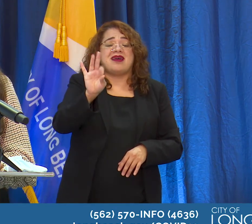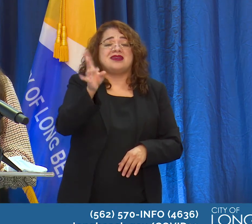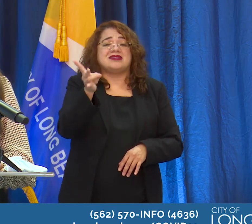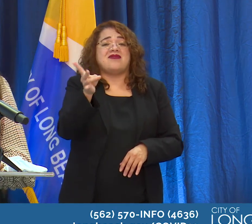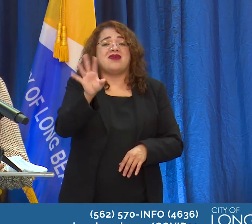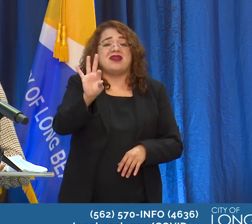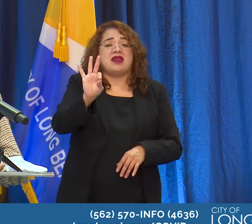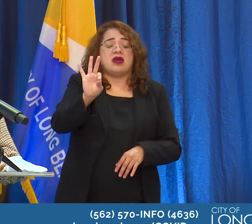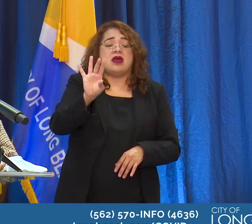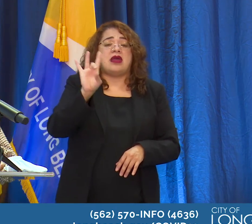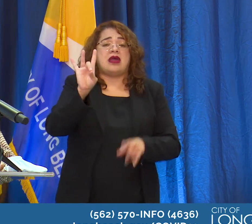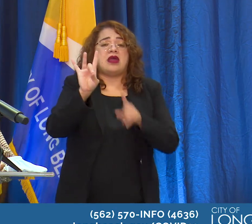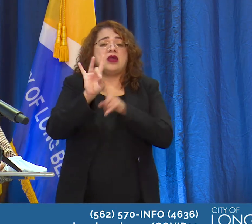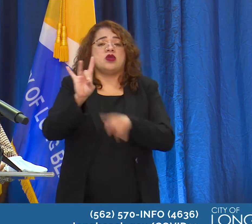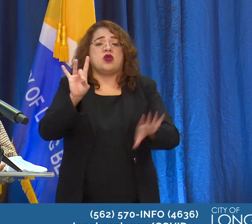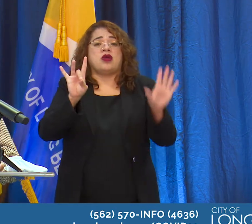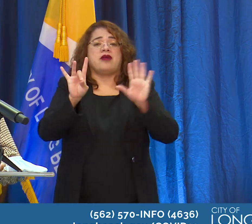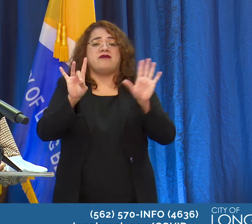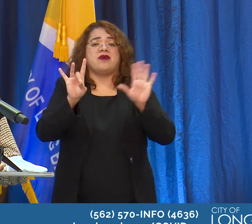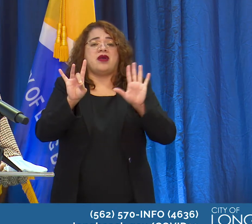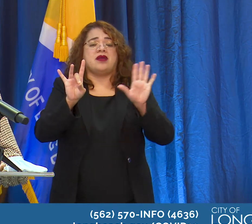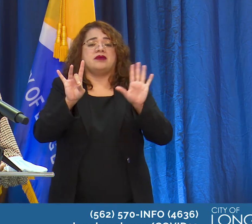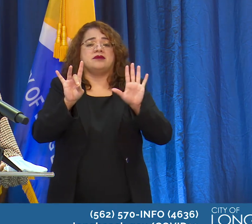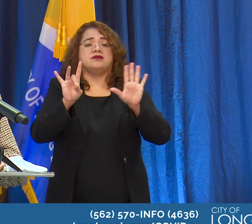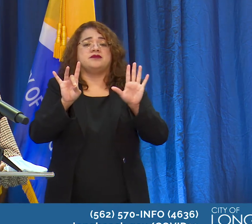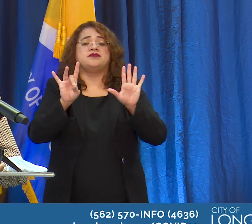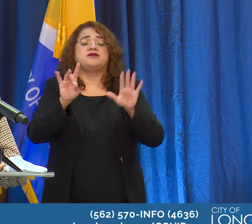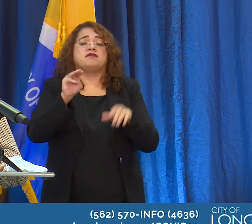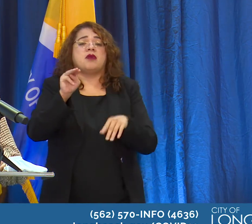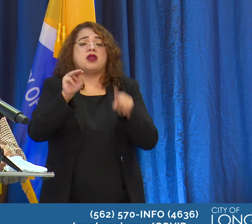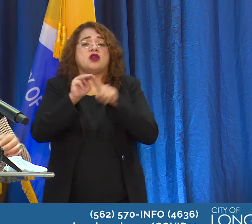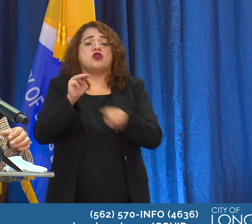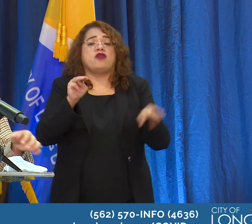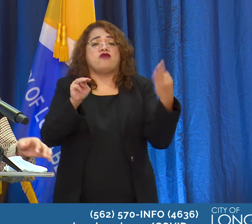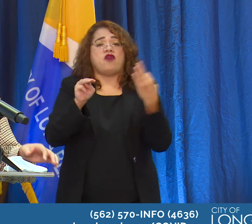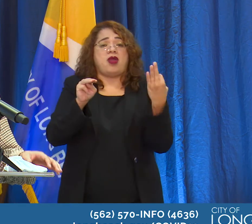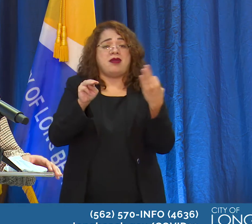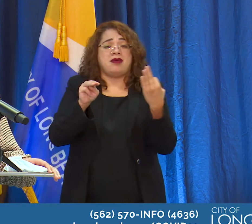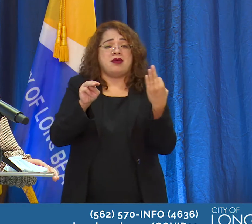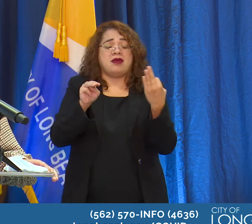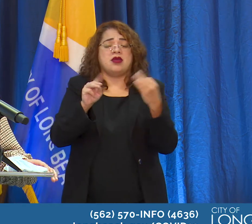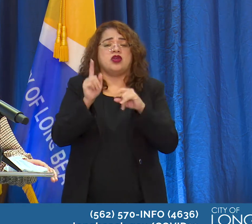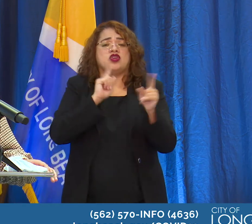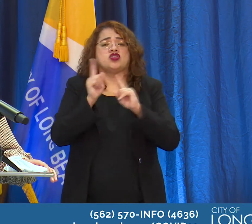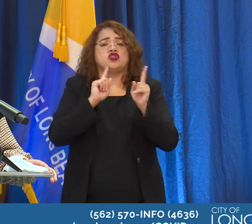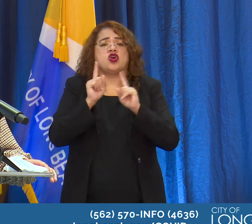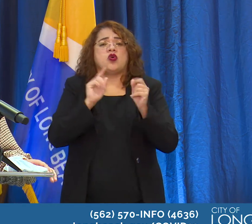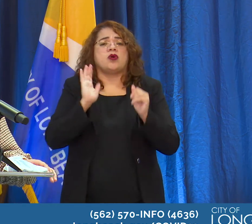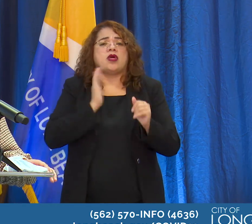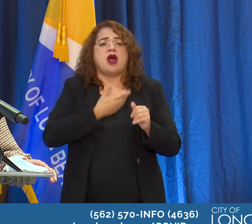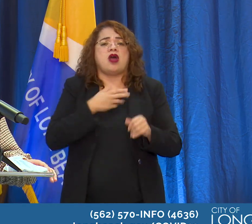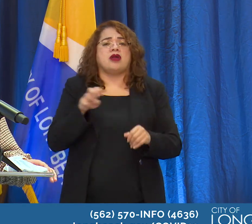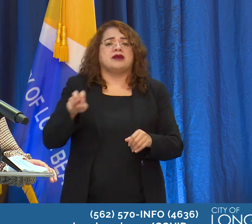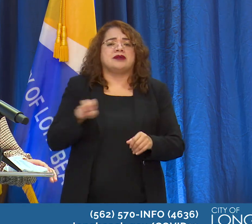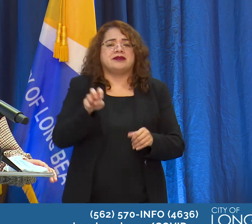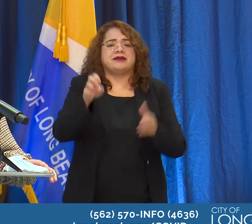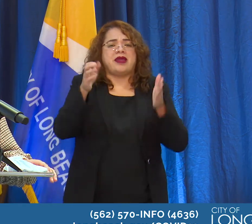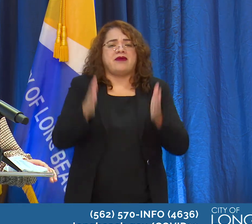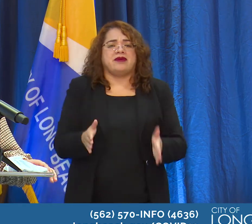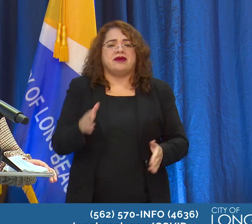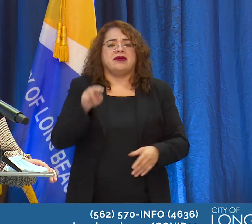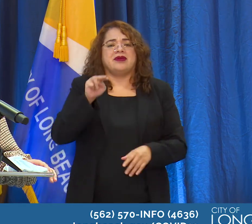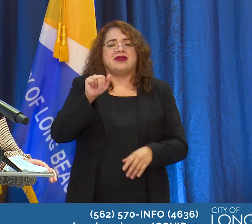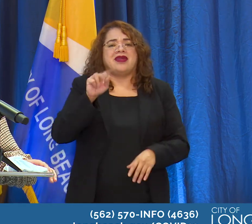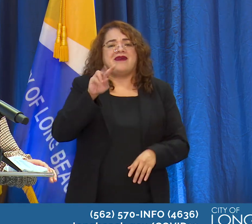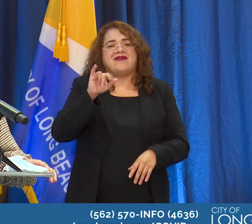562-570-7979 de 8 a 5 de la tarde, de lunes a viernes, para hablar con uno de nuestros representantes que